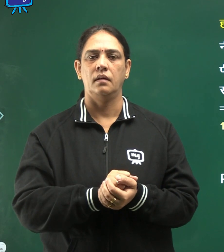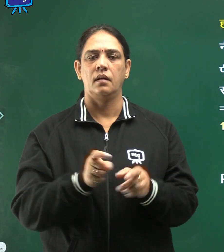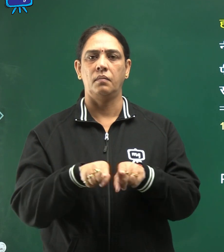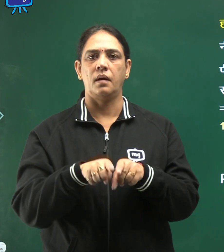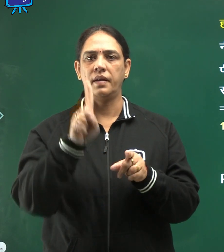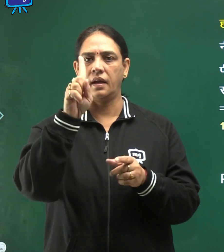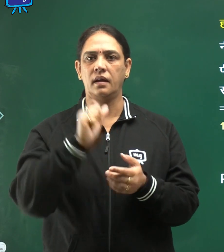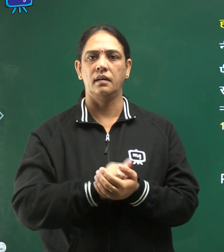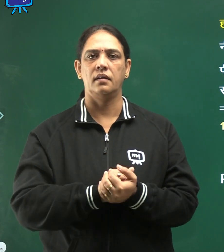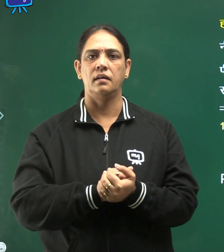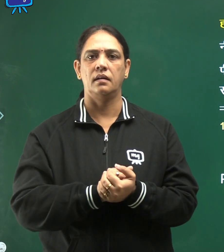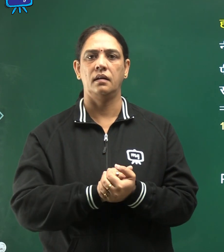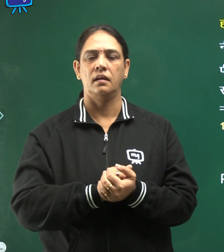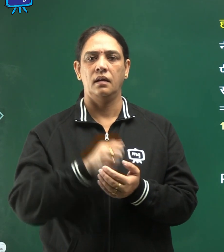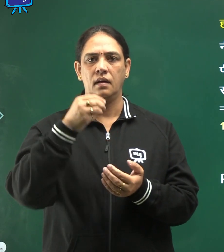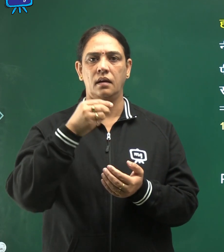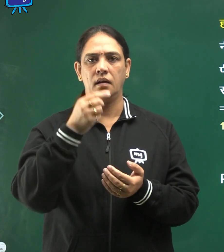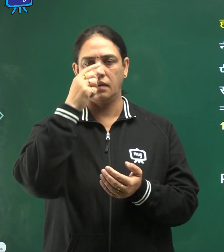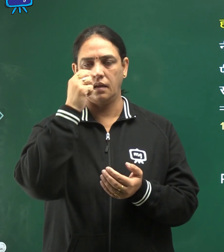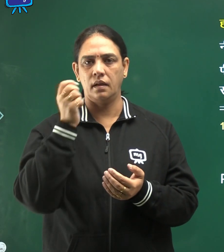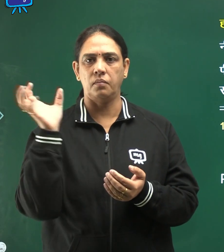बराबर 1, नीली गेंद